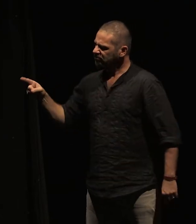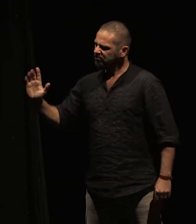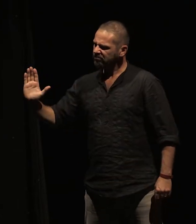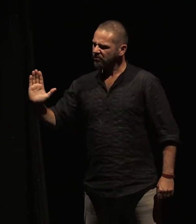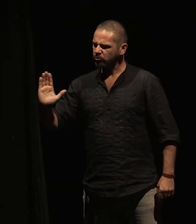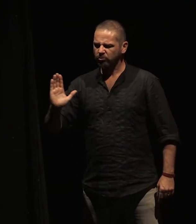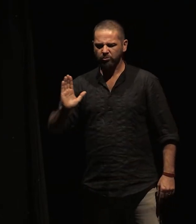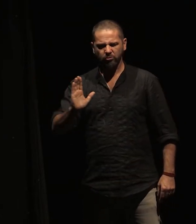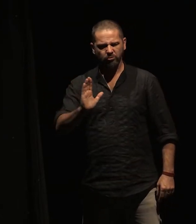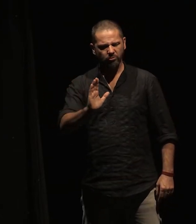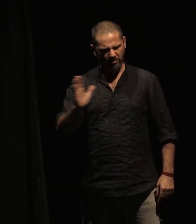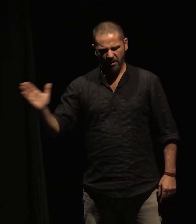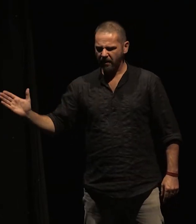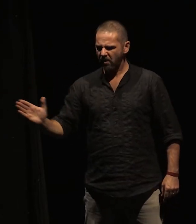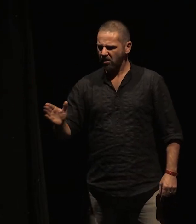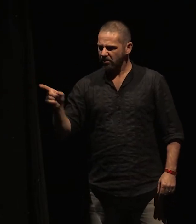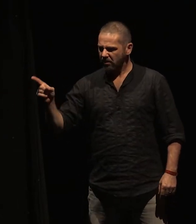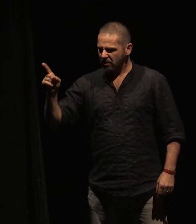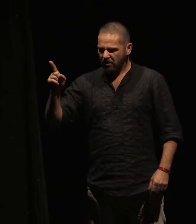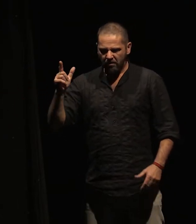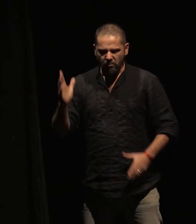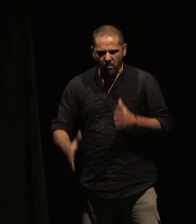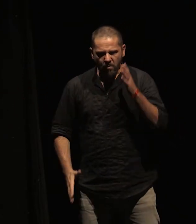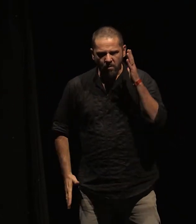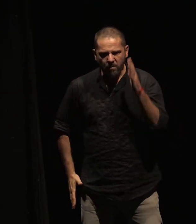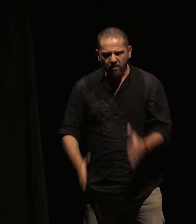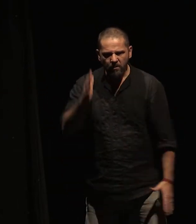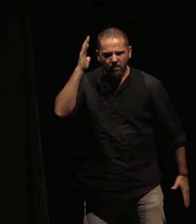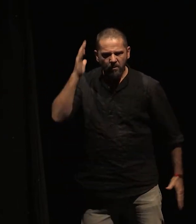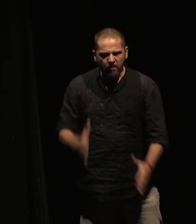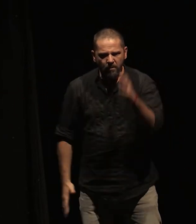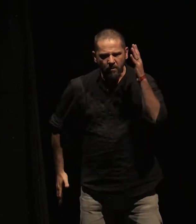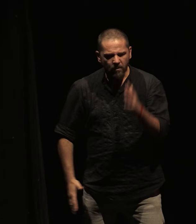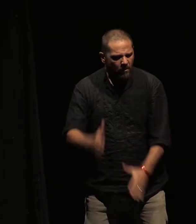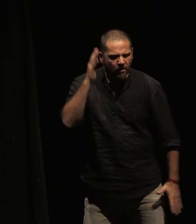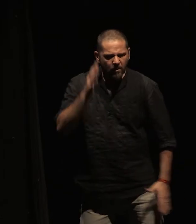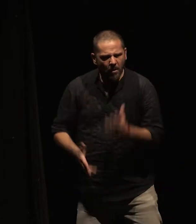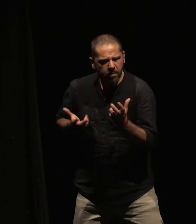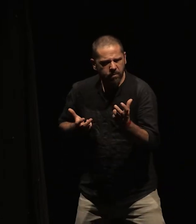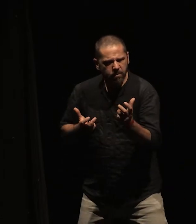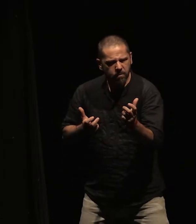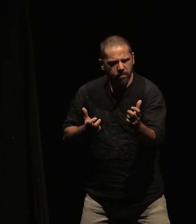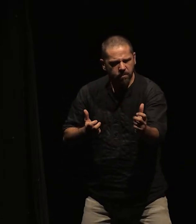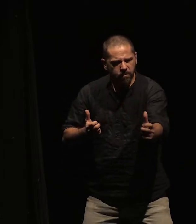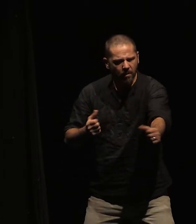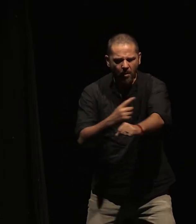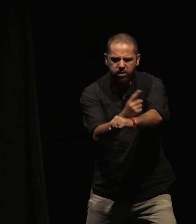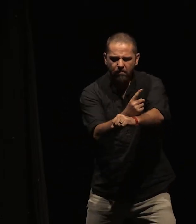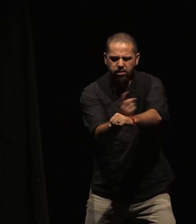sur un chemin longeant une rigole sèche. Il s'arrêta au bout de quelques minutes. Ensuite, l'horizon lui faisait face.